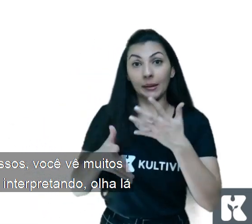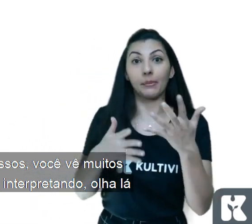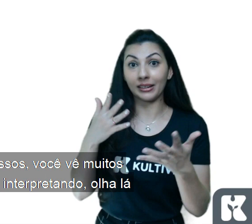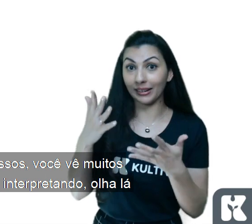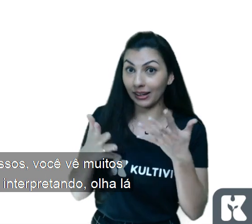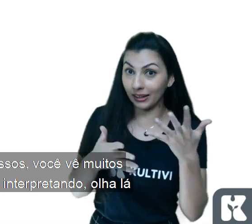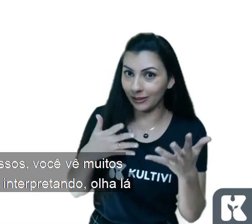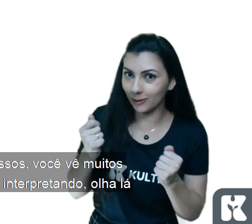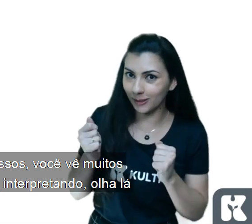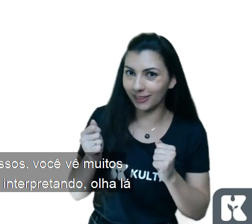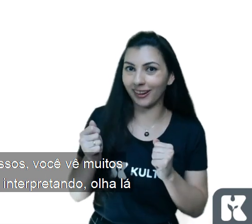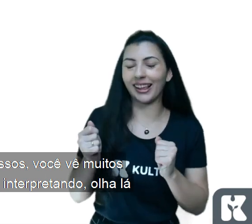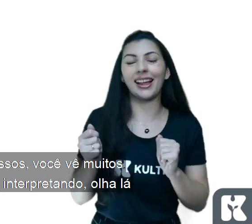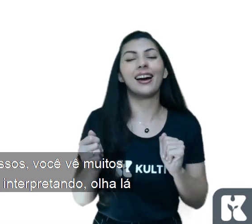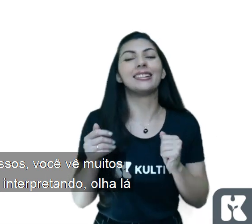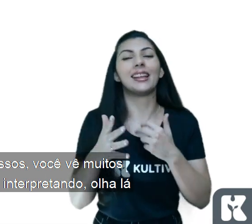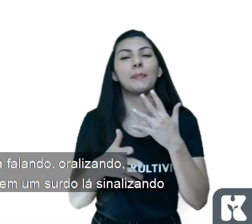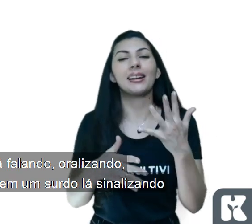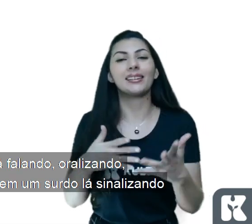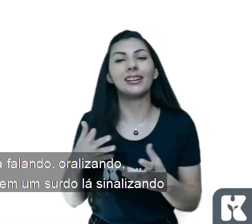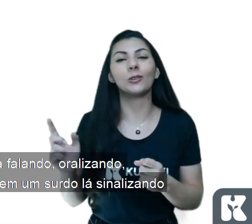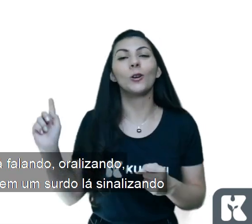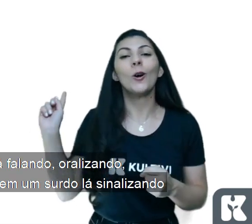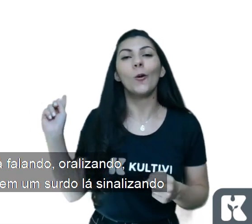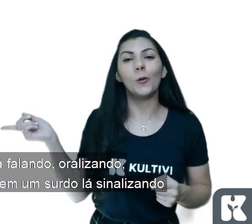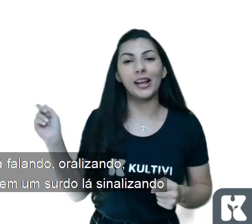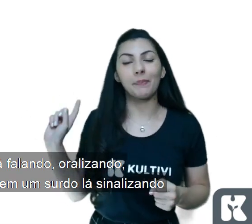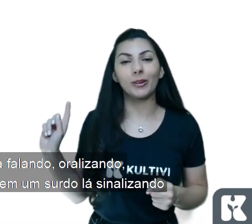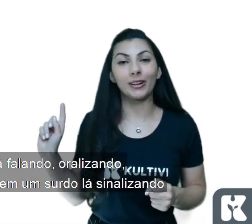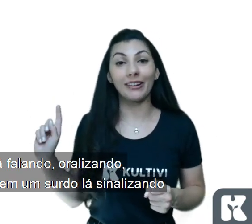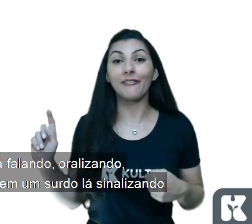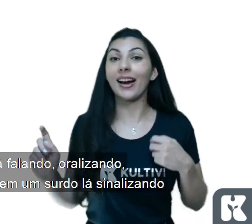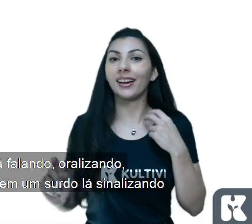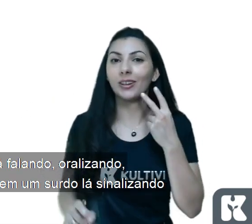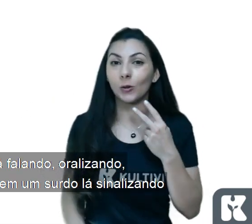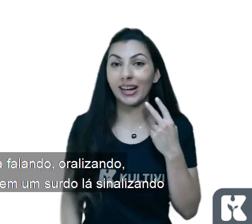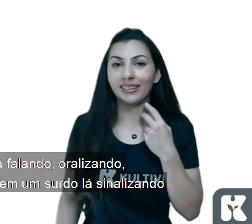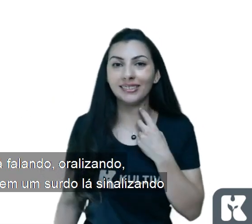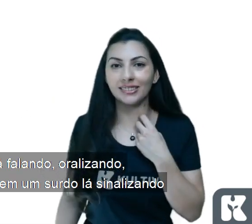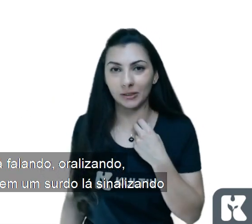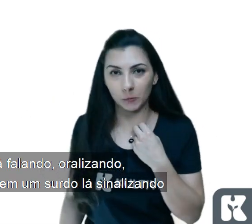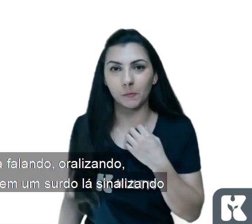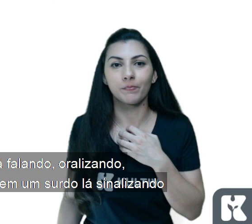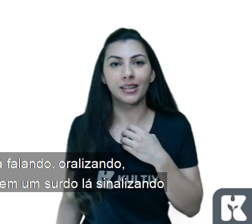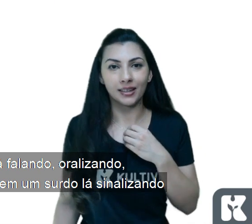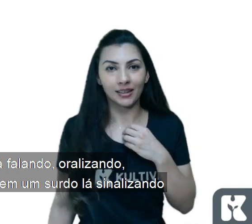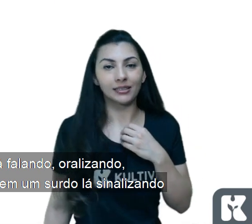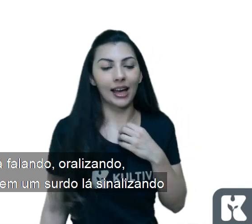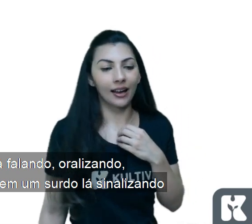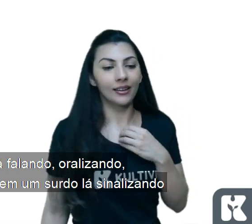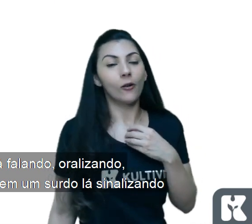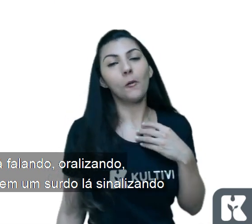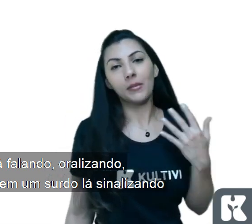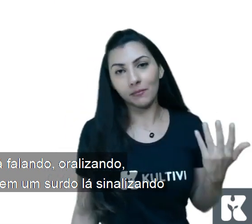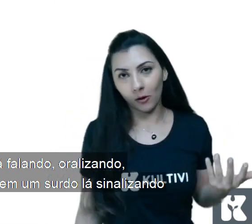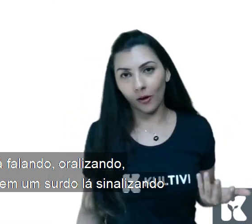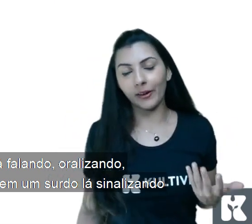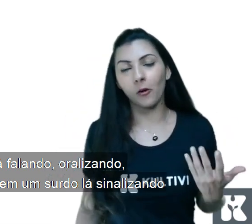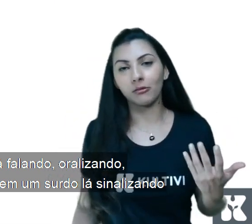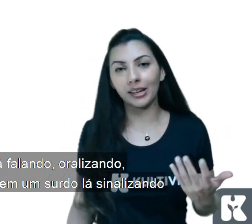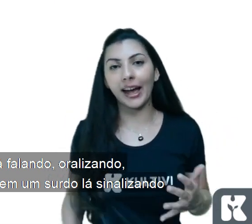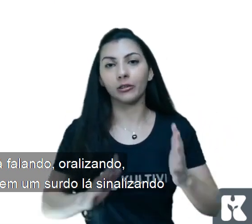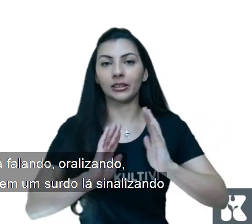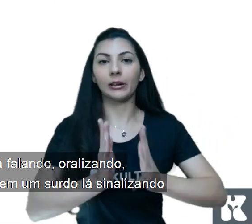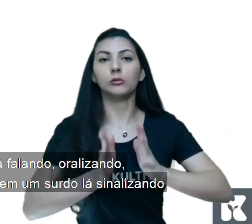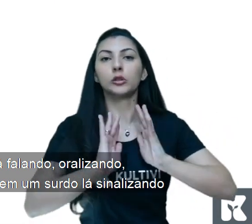traduzindo, interpretando, olha lá, interpretando o que a pessoa está falando, oralizando. Tá? O mesmo ocorre